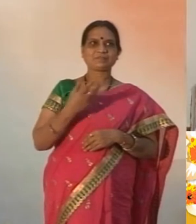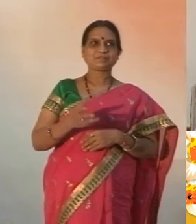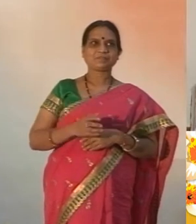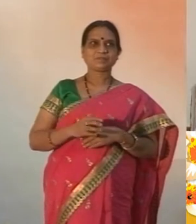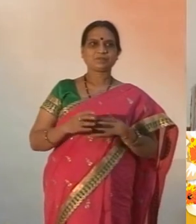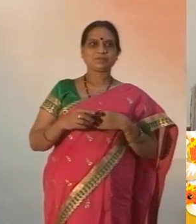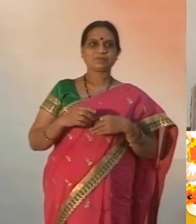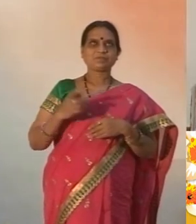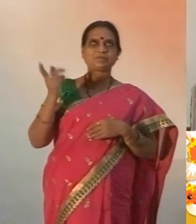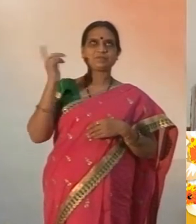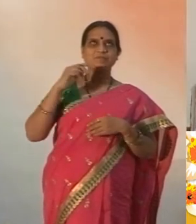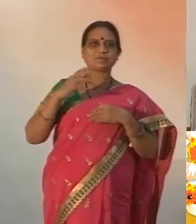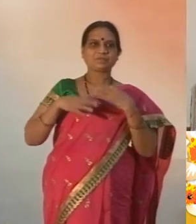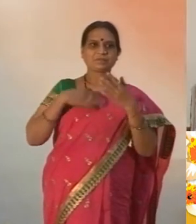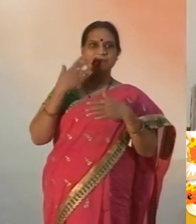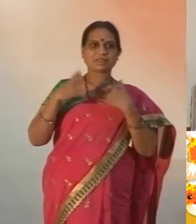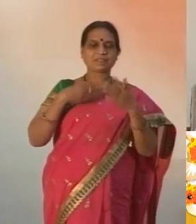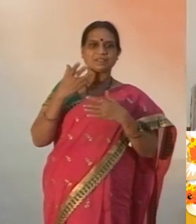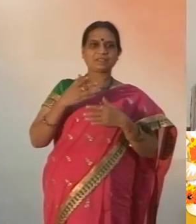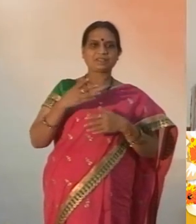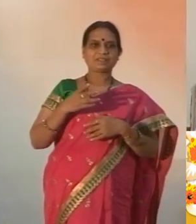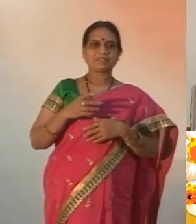उनसे बातें करें।